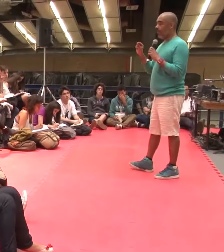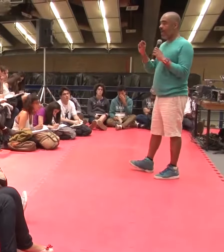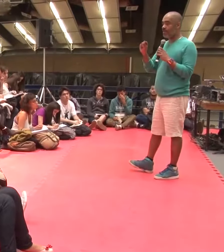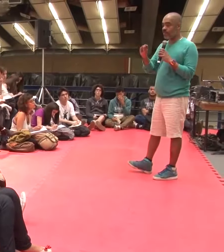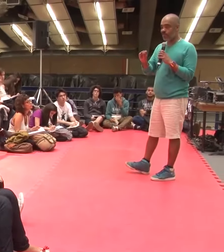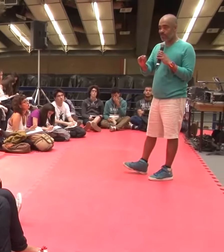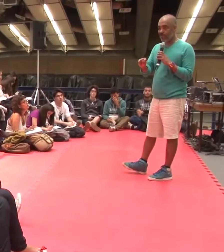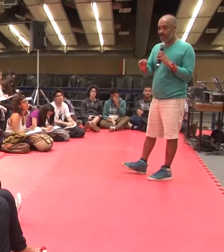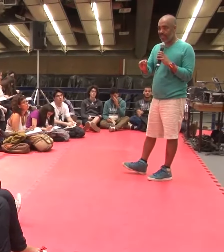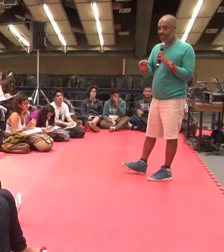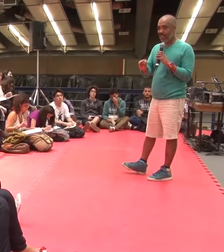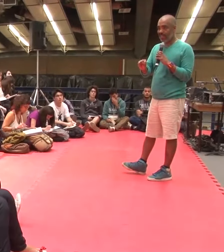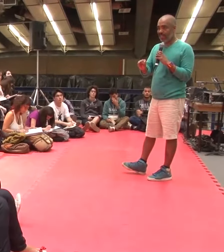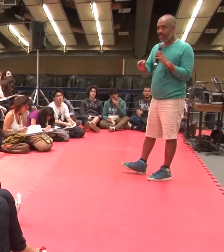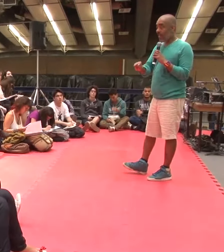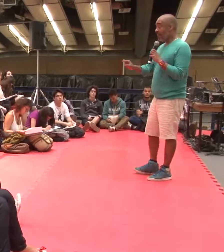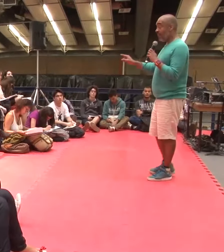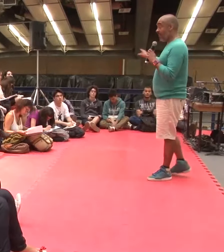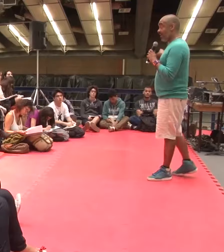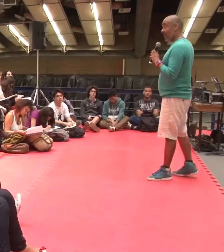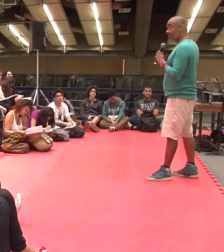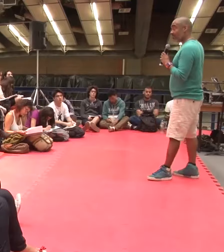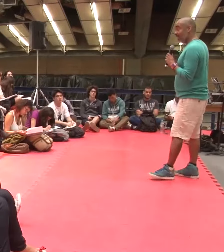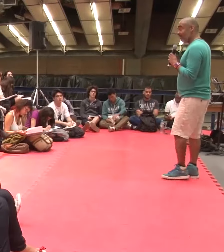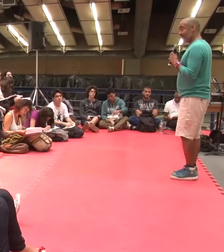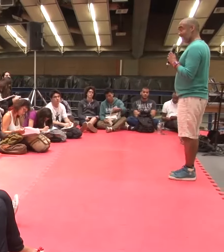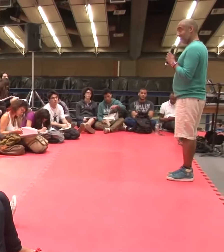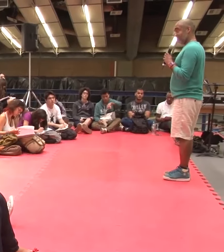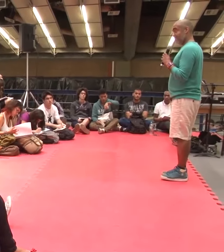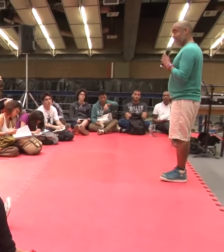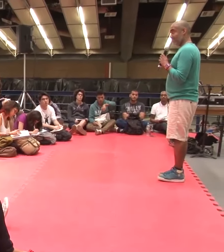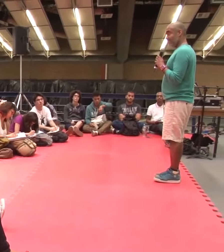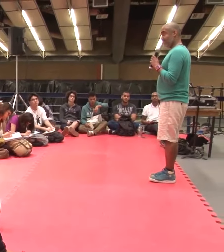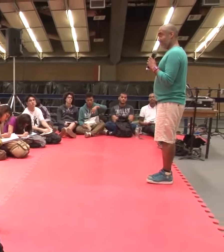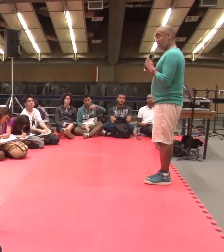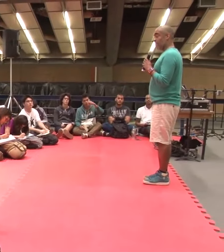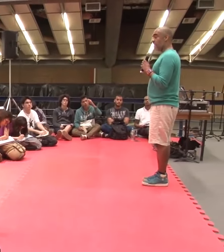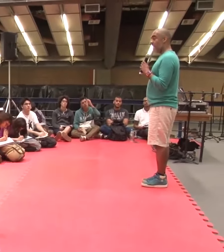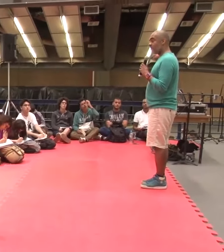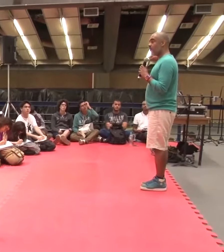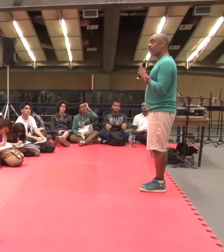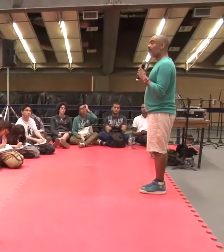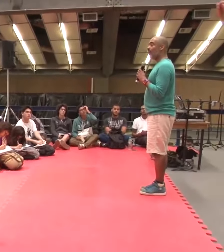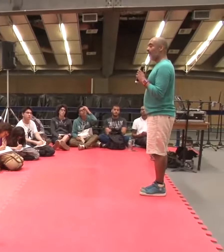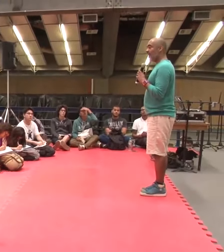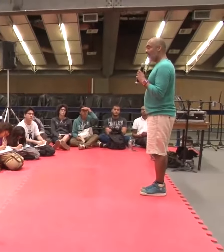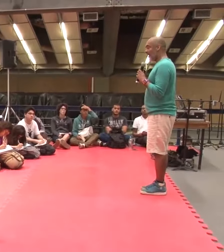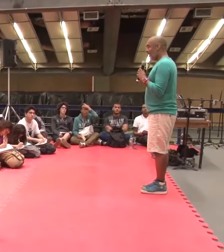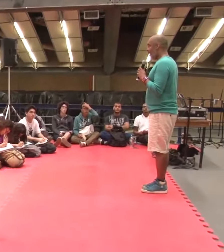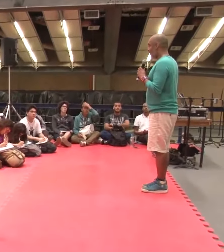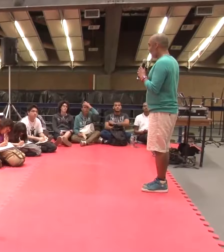percurso honesto de mamãe, eu vou viver aqui a vida inteira. Eu vou ser mais outra